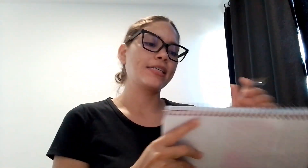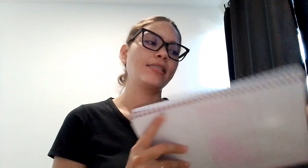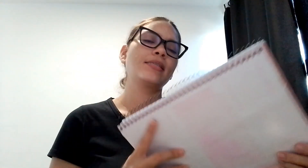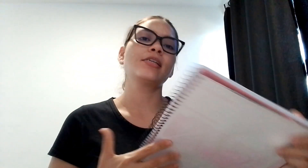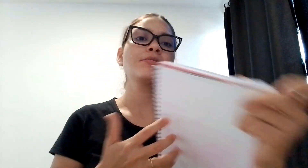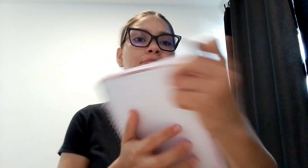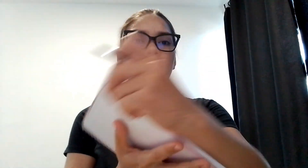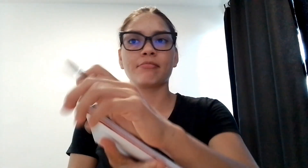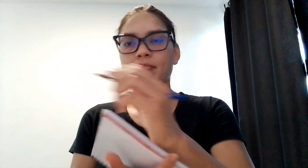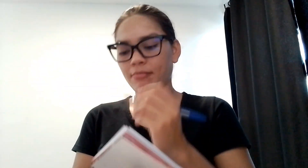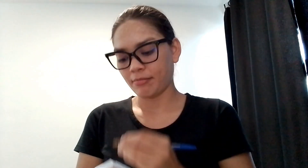S,